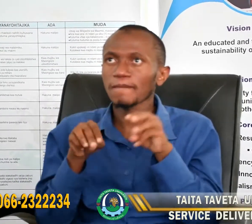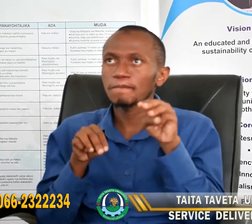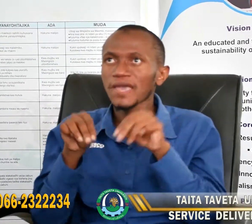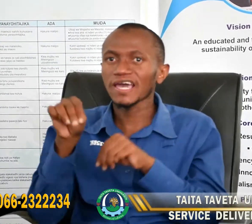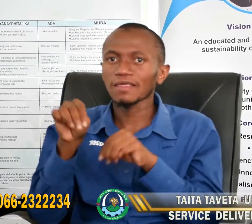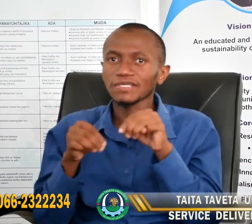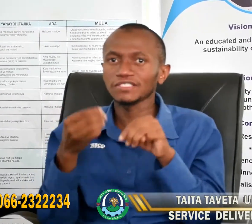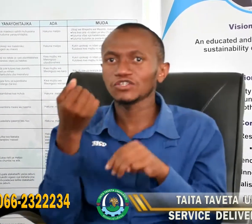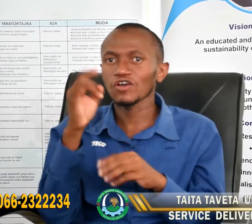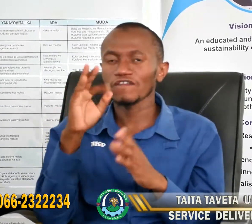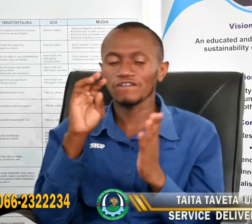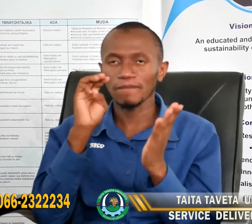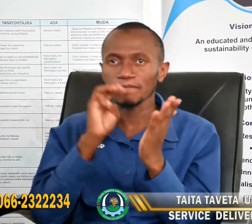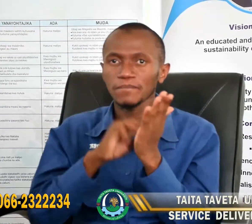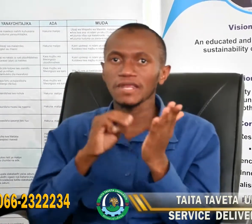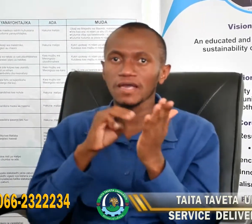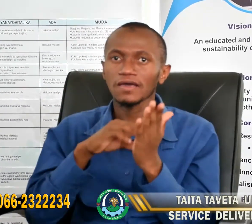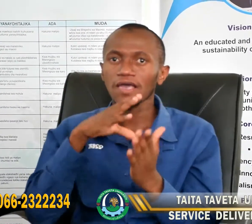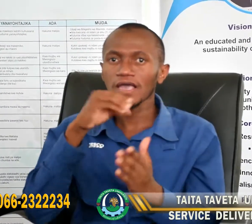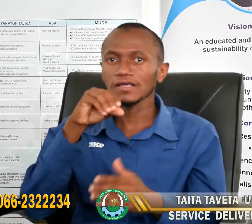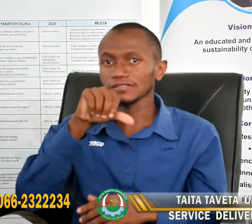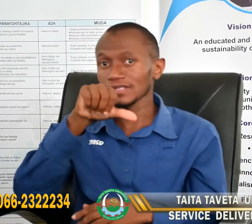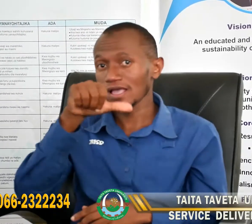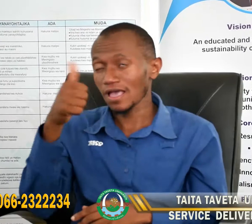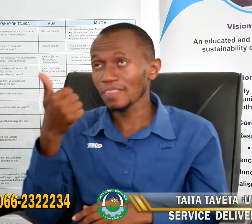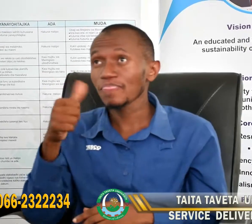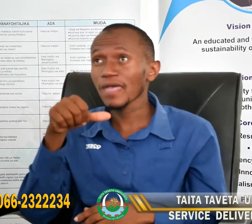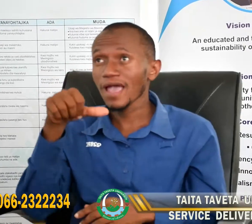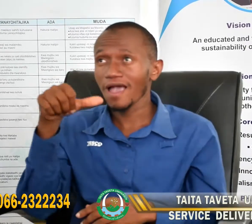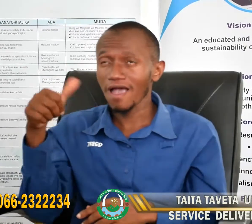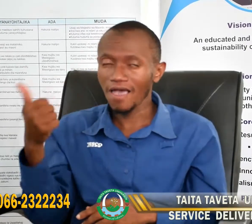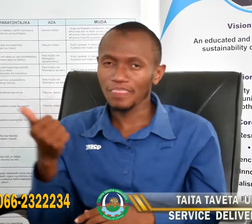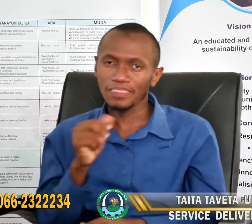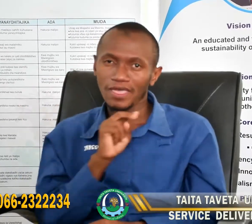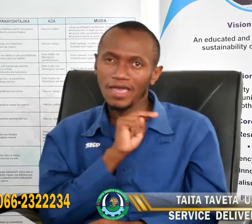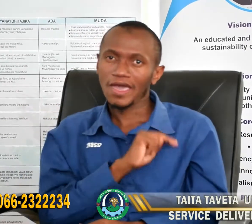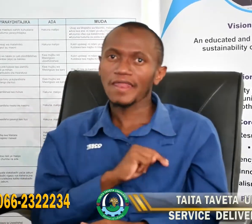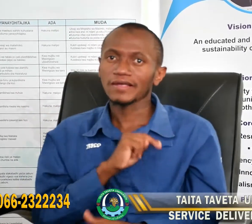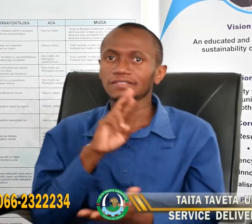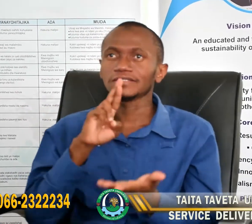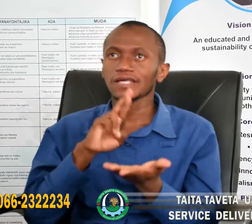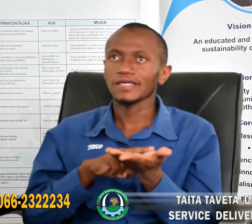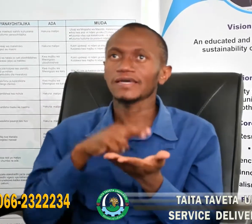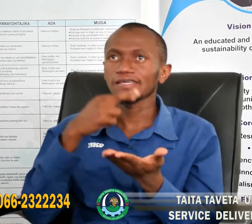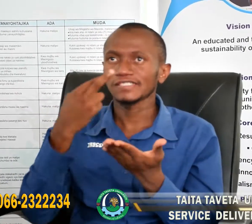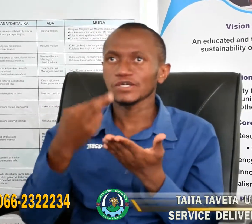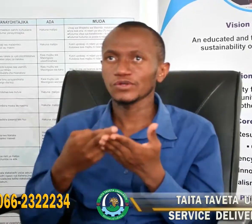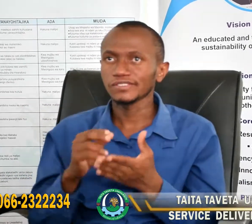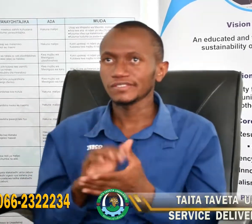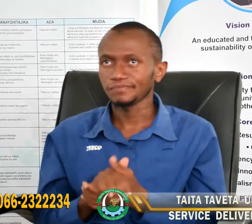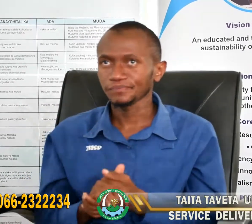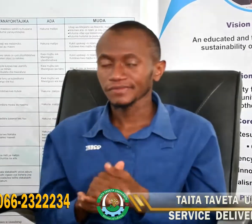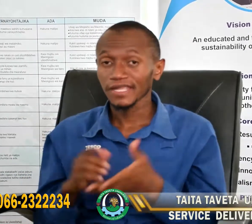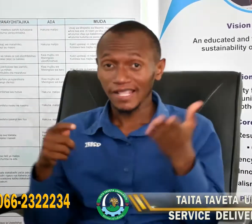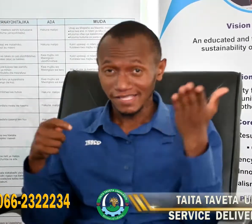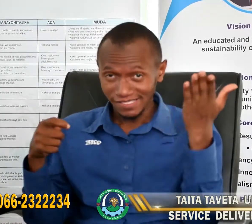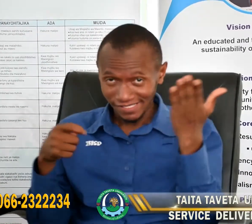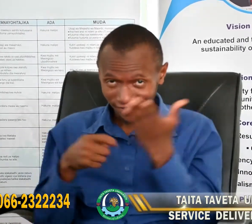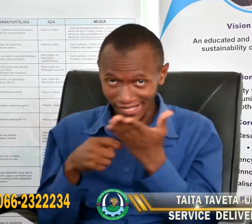Moja, majibu ya maswali yanayohitajika. Kutoa maelezo sahihi kuhusiana na